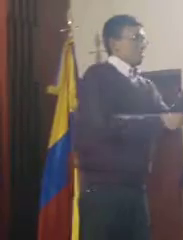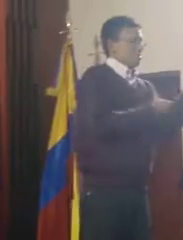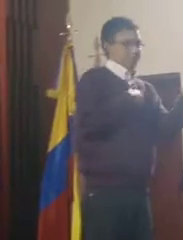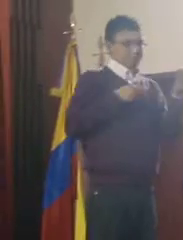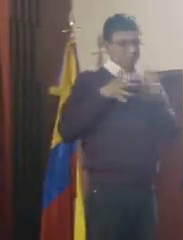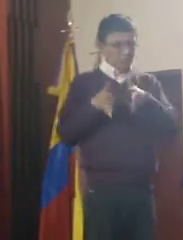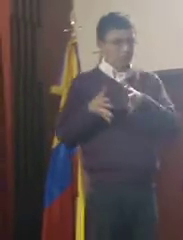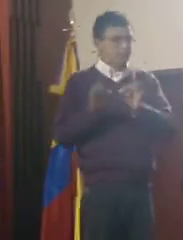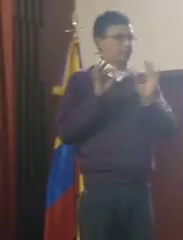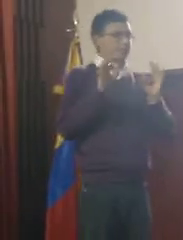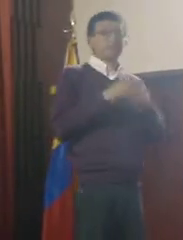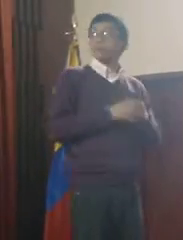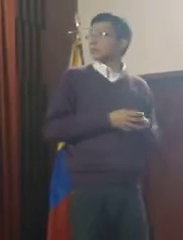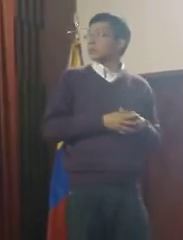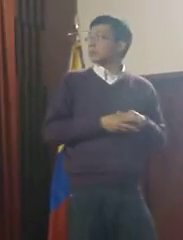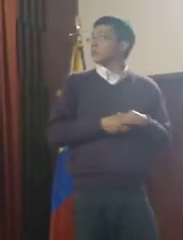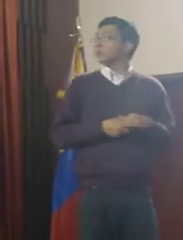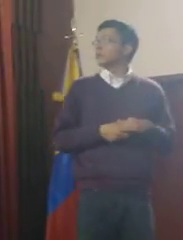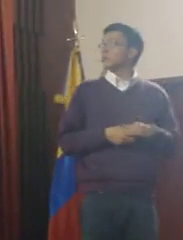educación.